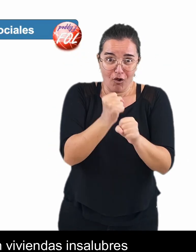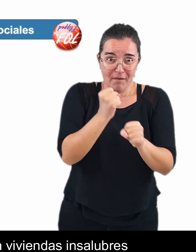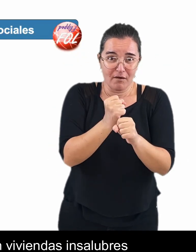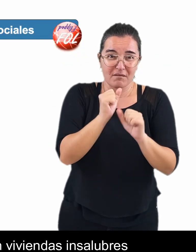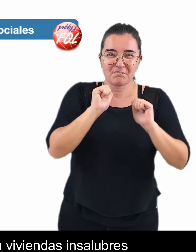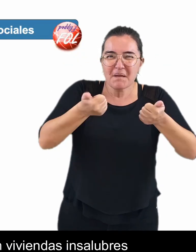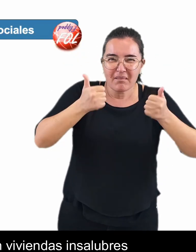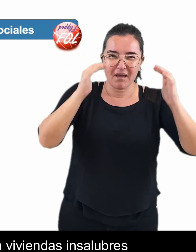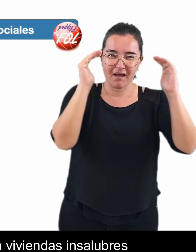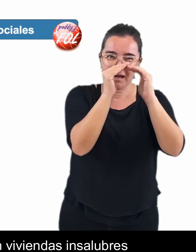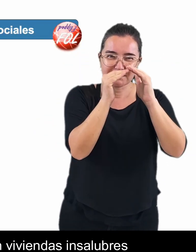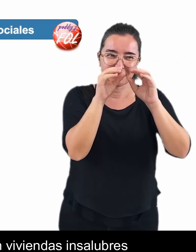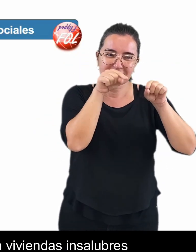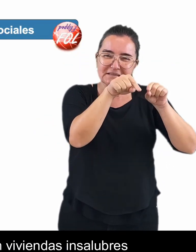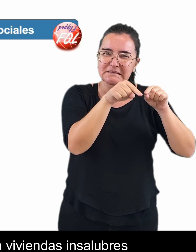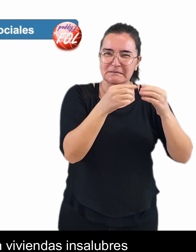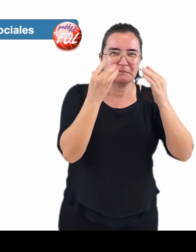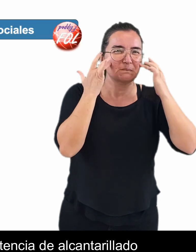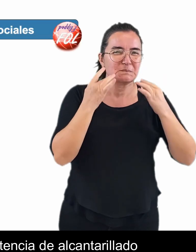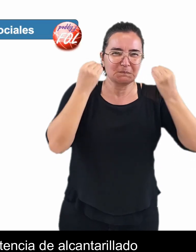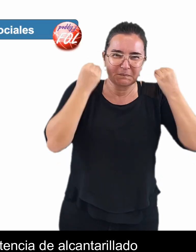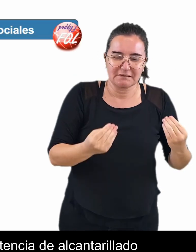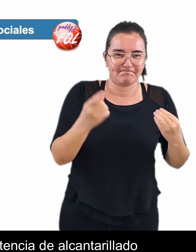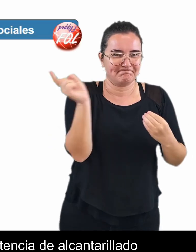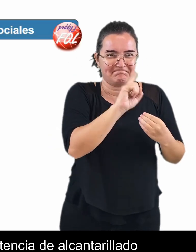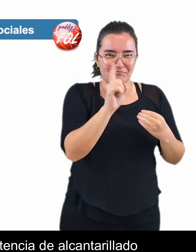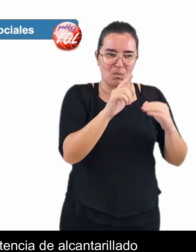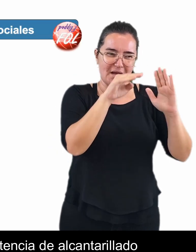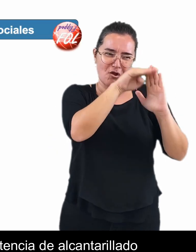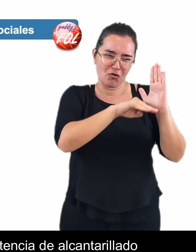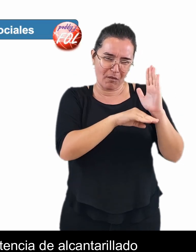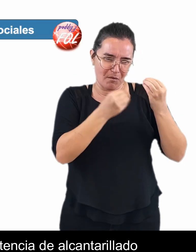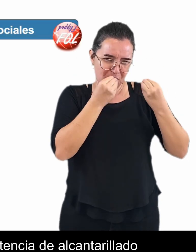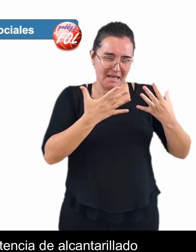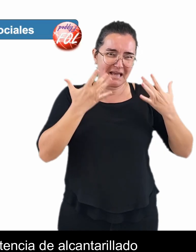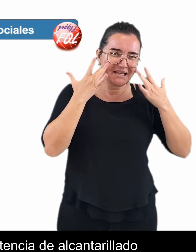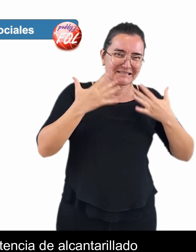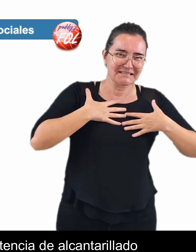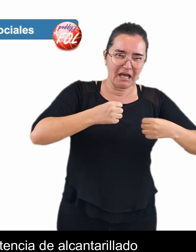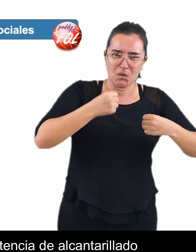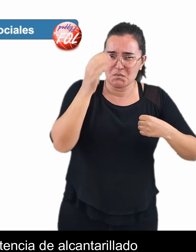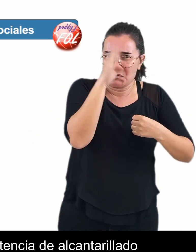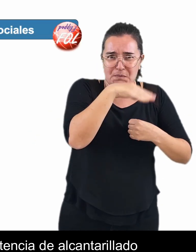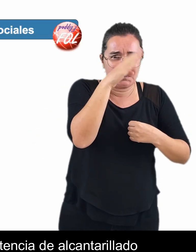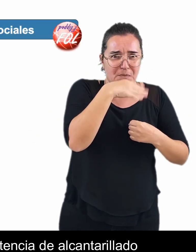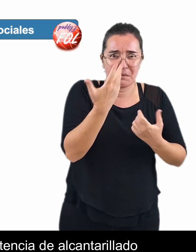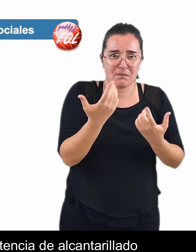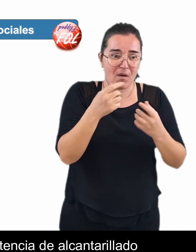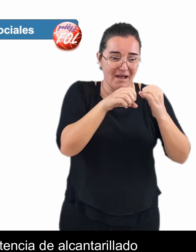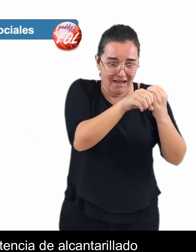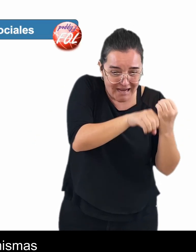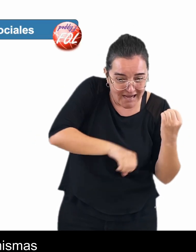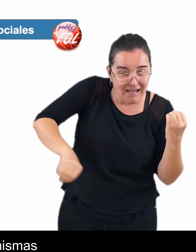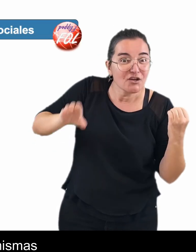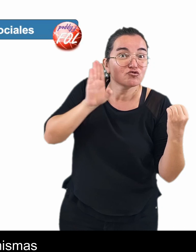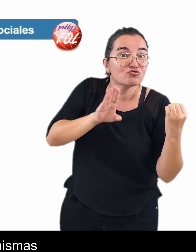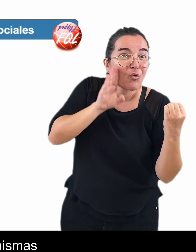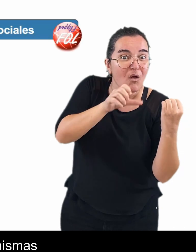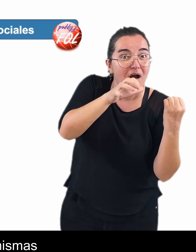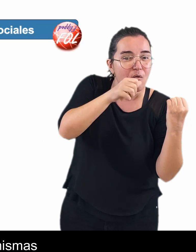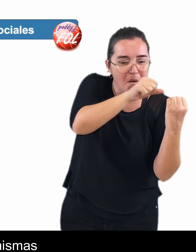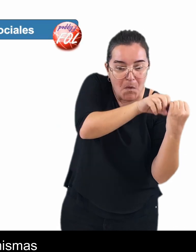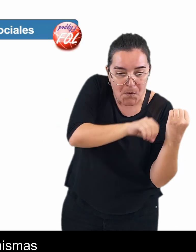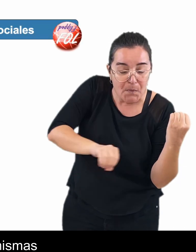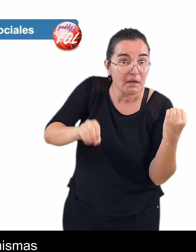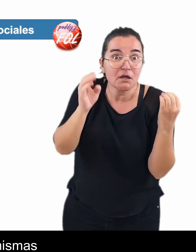a instalarse en viviendas insalubres, sin ninguna condición higiénica, inexistencia de alcantarillado